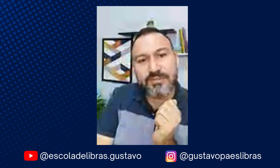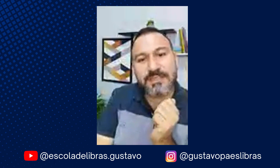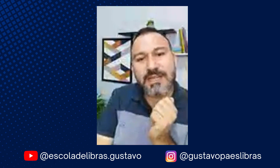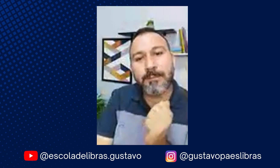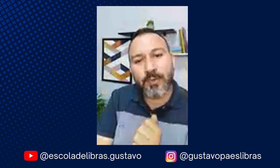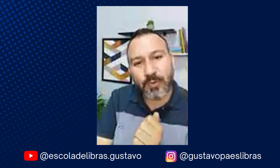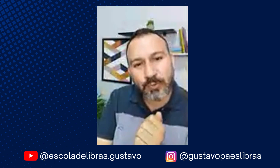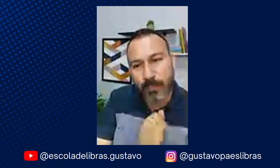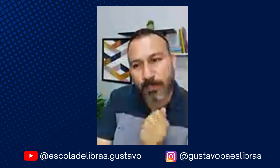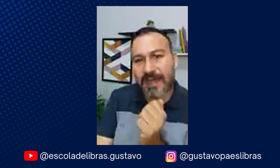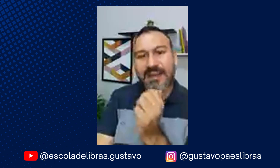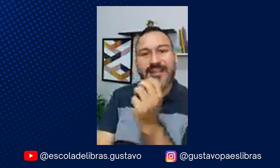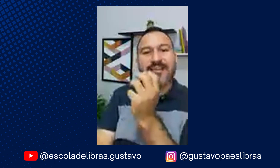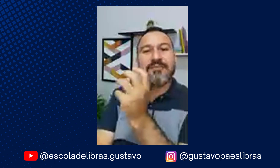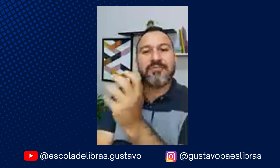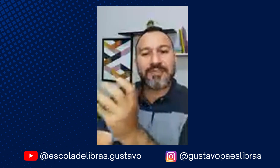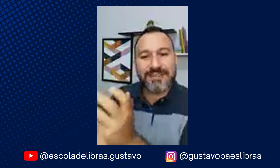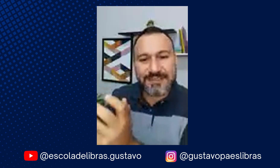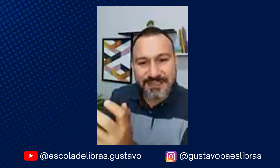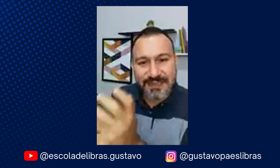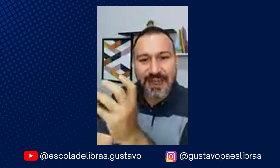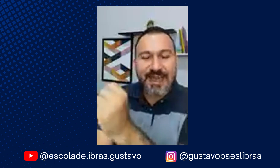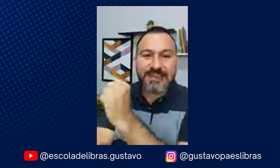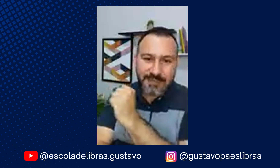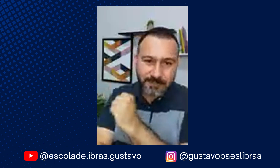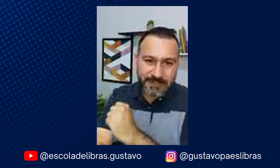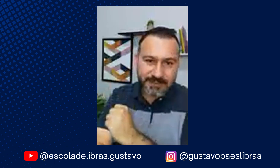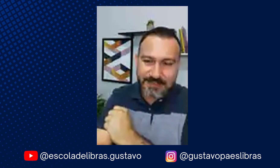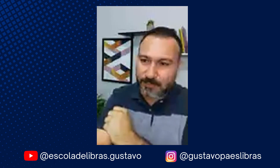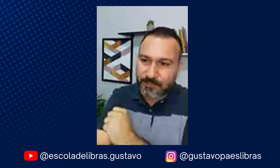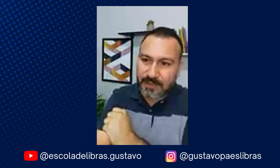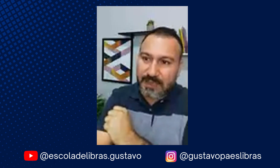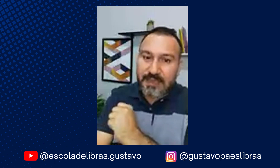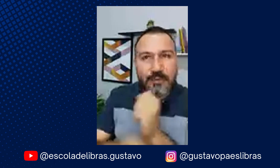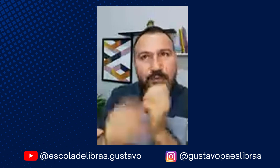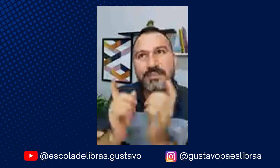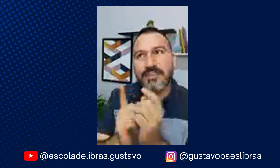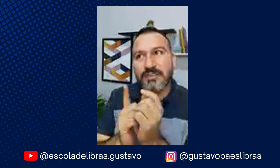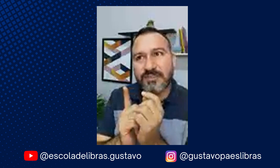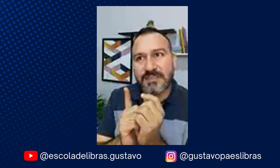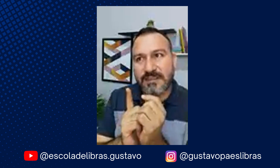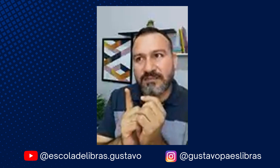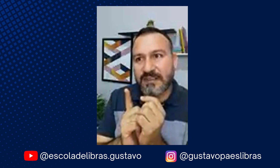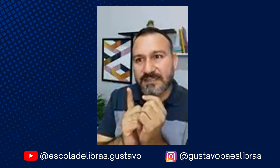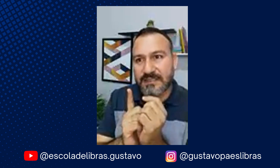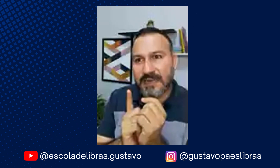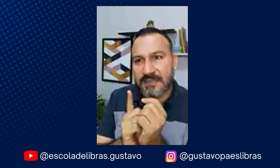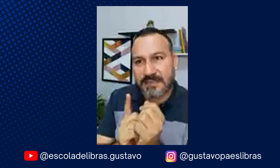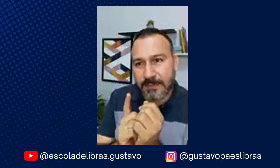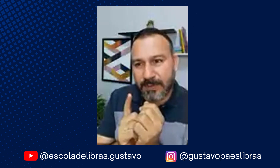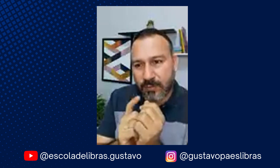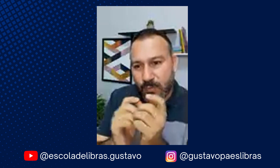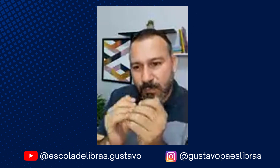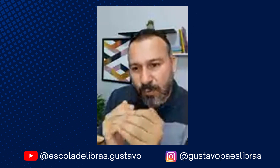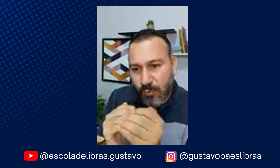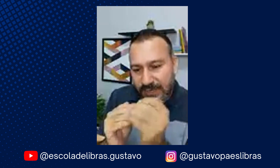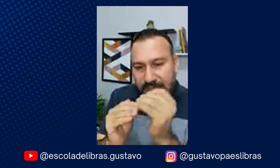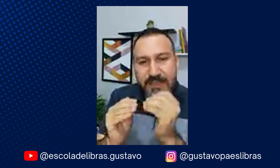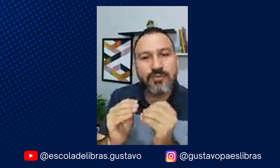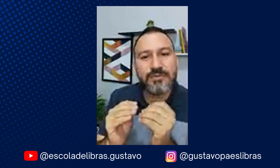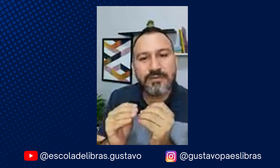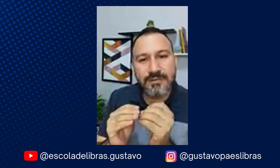entendeu? Você está pronto para fazer a interpretação. Ou seja, você vai estar sempre